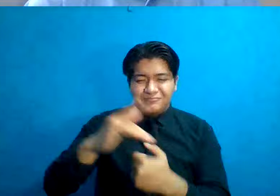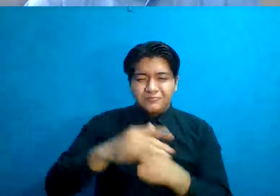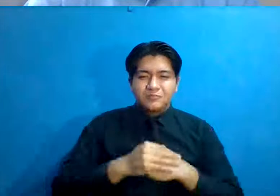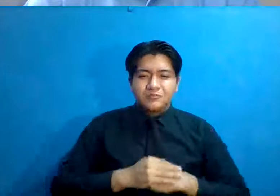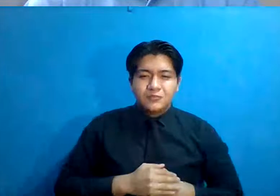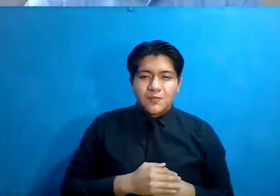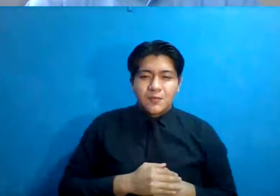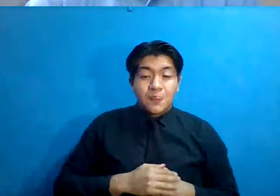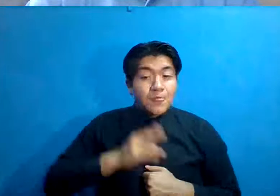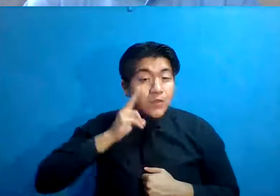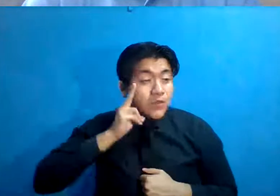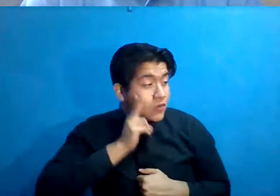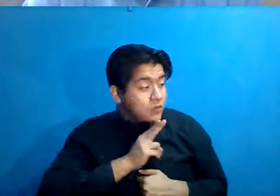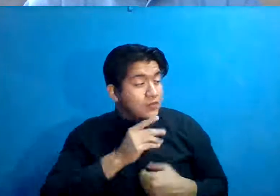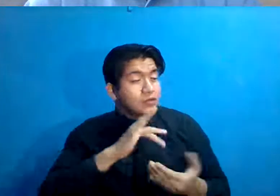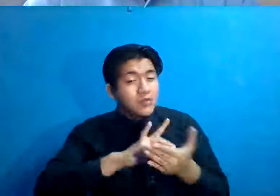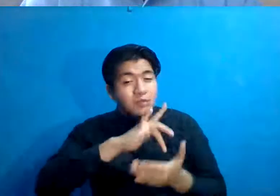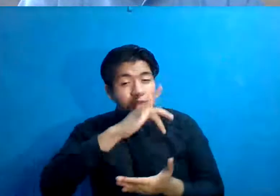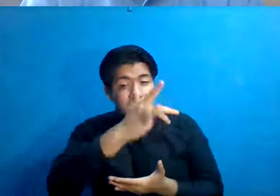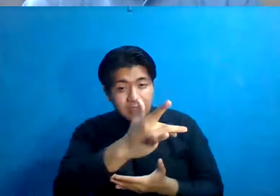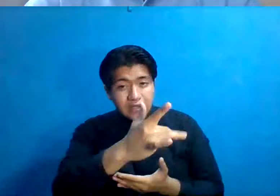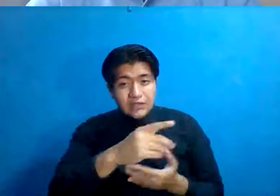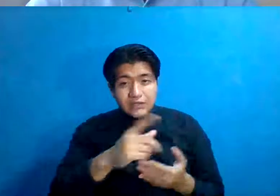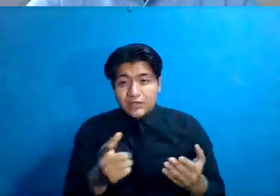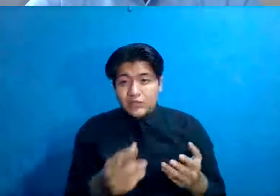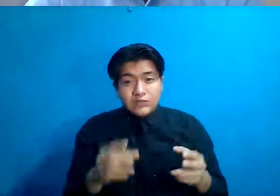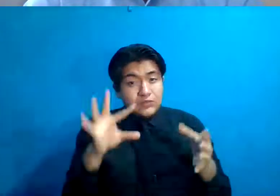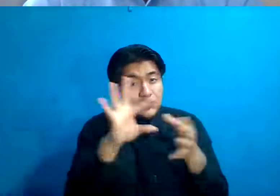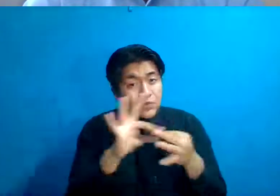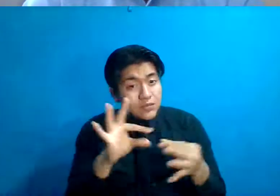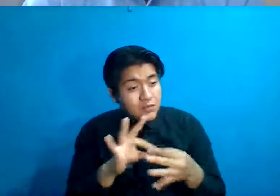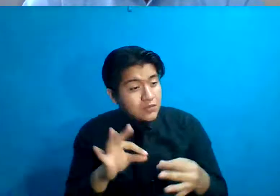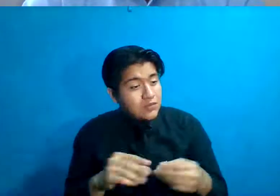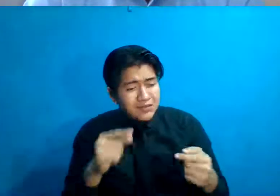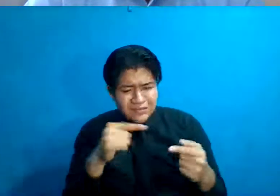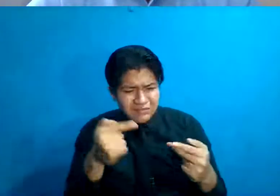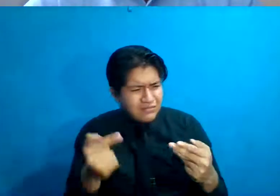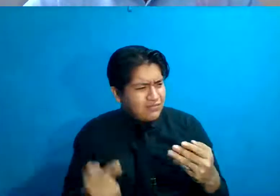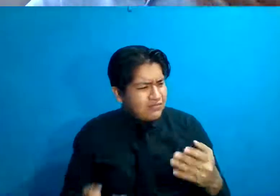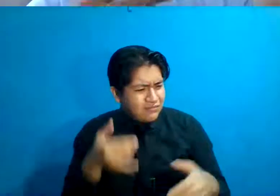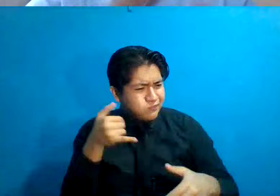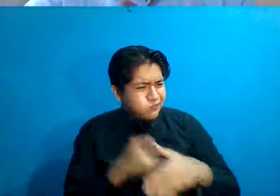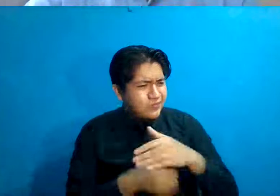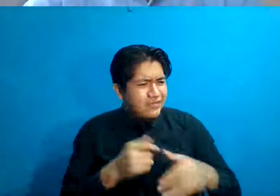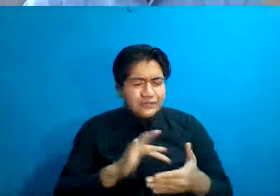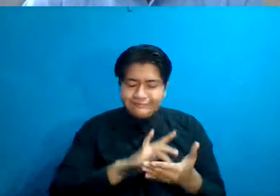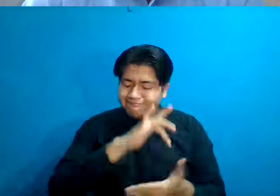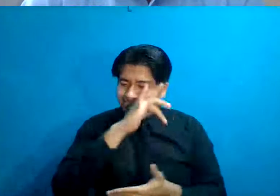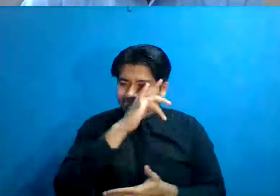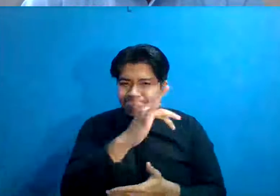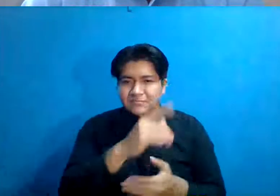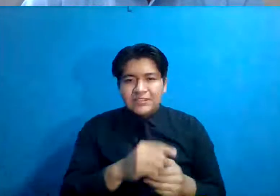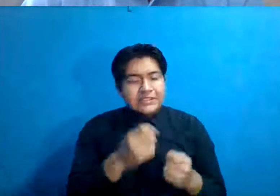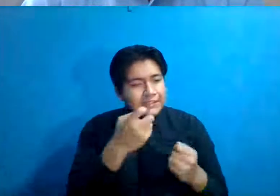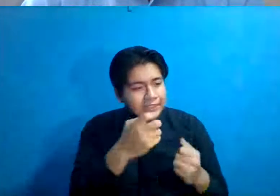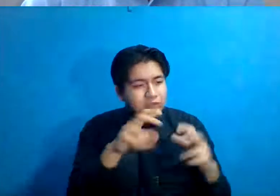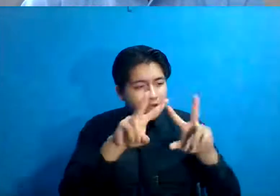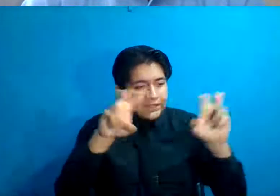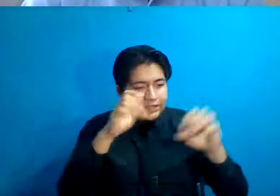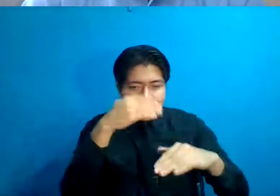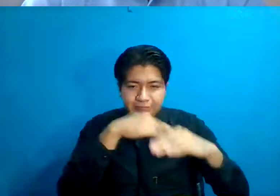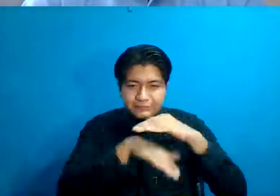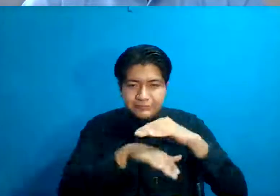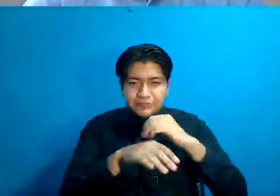Muchas gracias, Norberto, por la extensa explicación, por las precisiones a las dudas y esa introducción al tema.